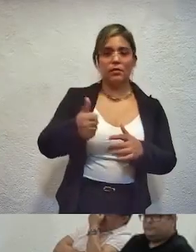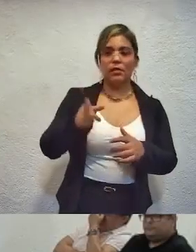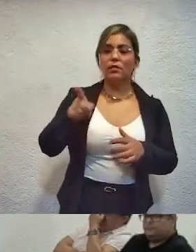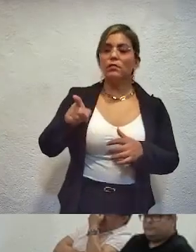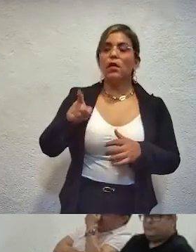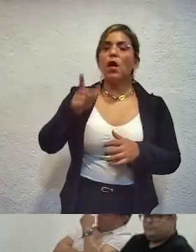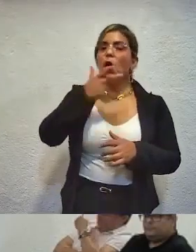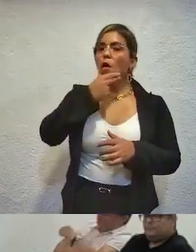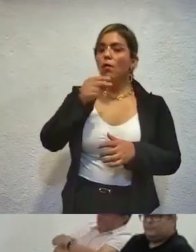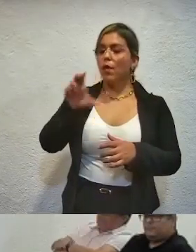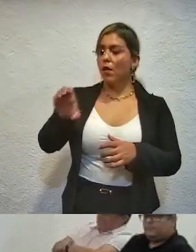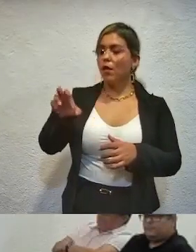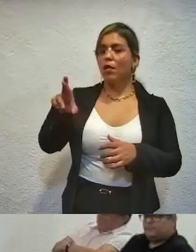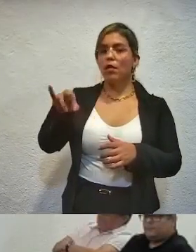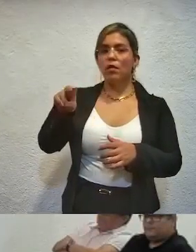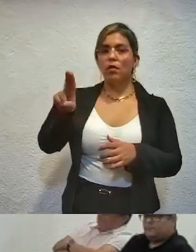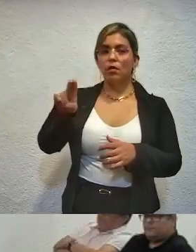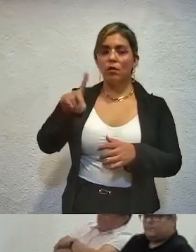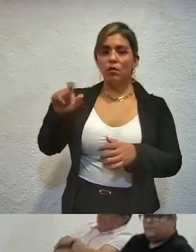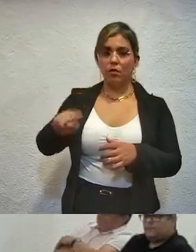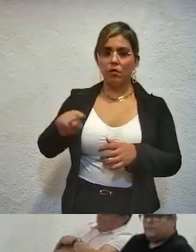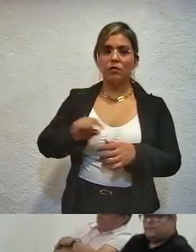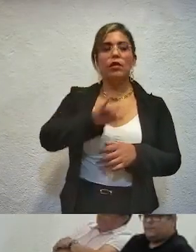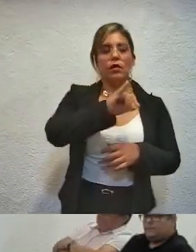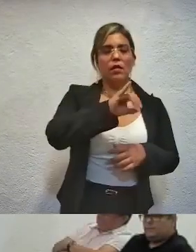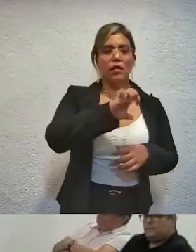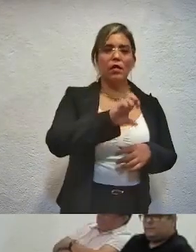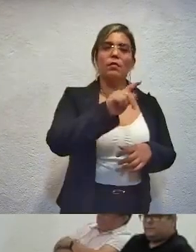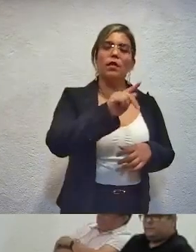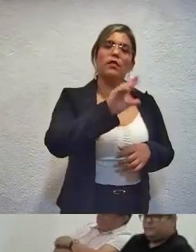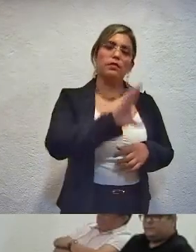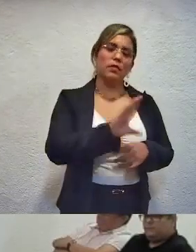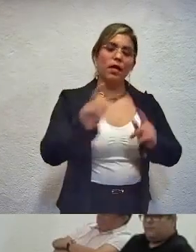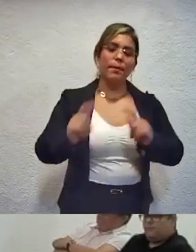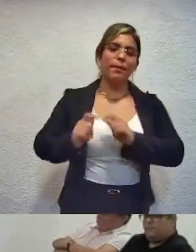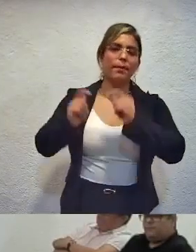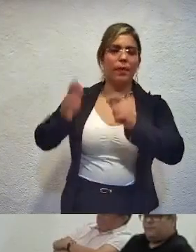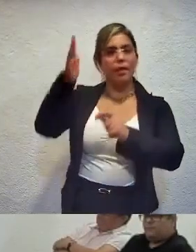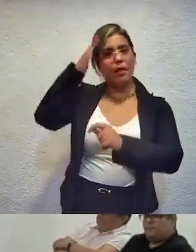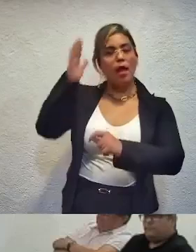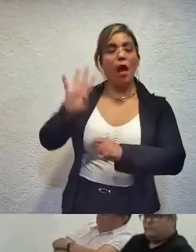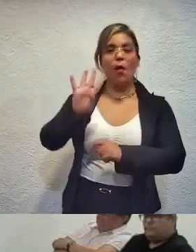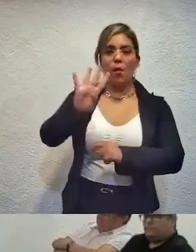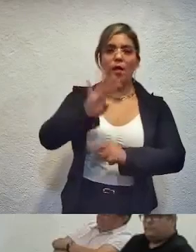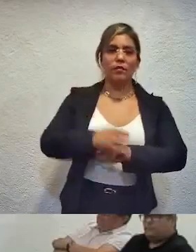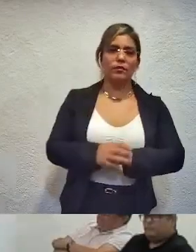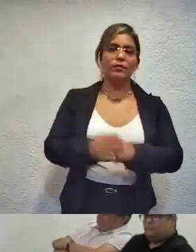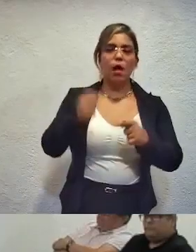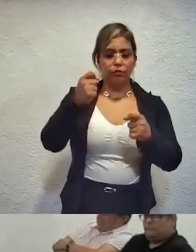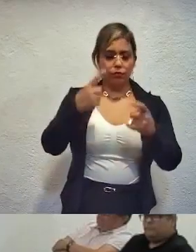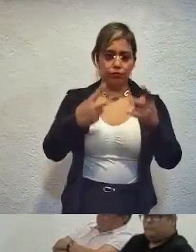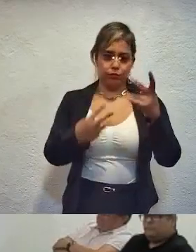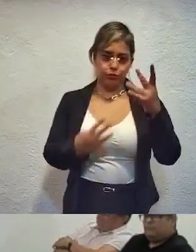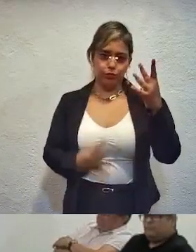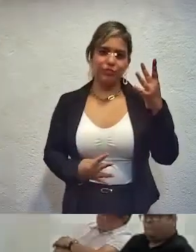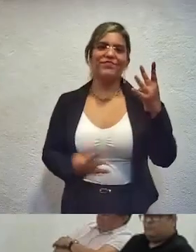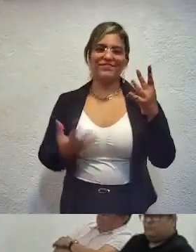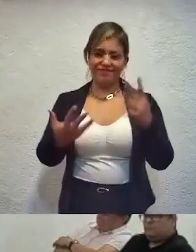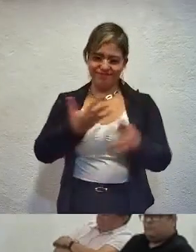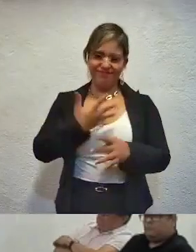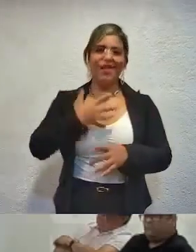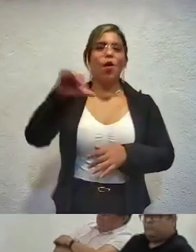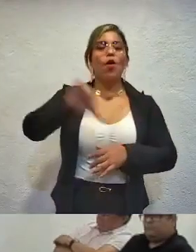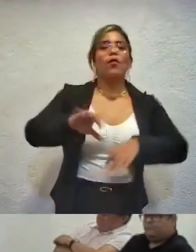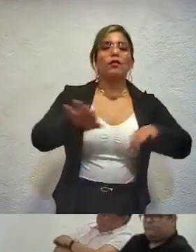Gutiérrez Valladares y ese Tribunal Electoral del Estado de Guerrero, asunto turnado a la ponencia número 4. Son los asuntos a tratar, magistrada presidenta,